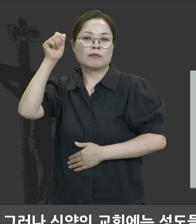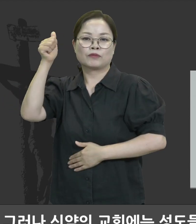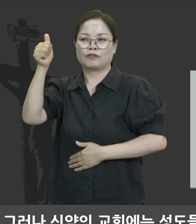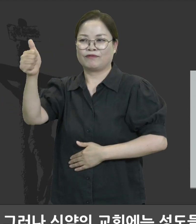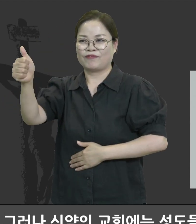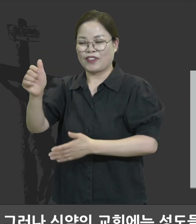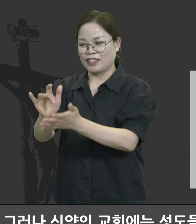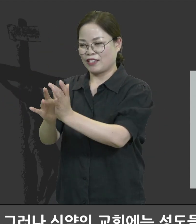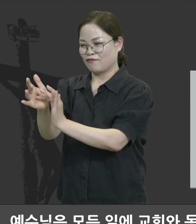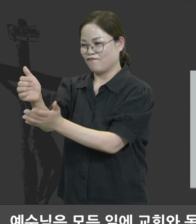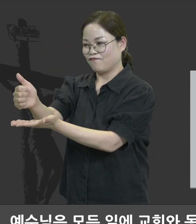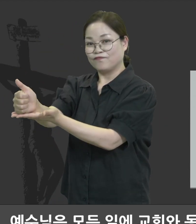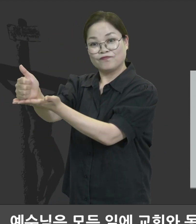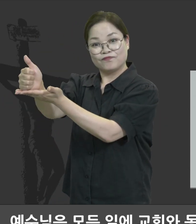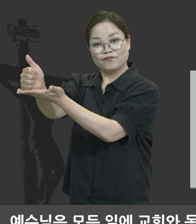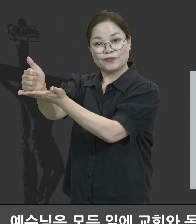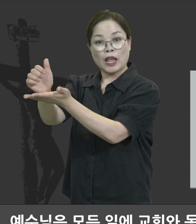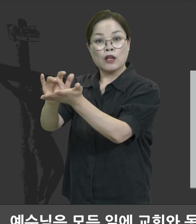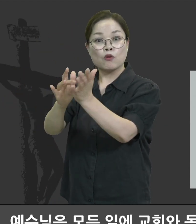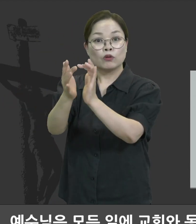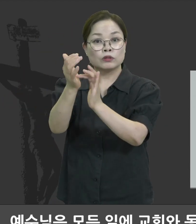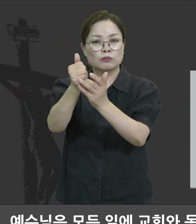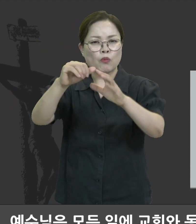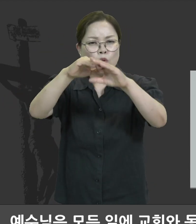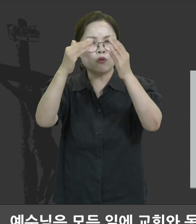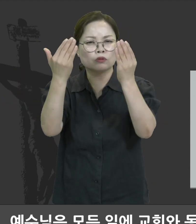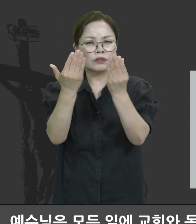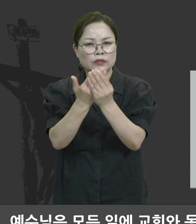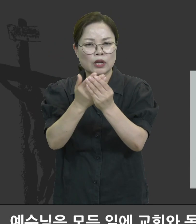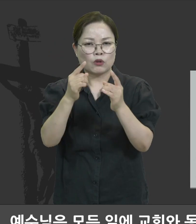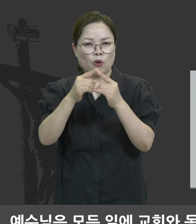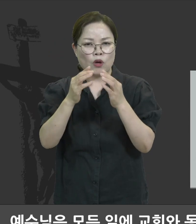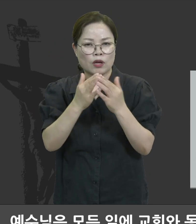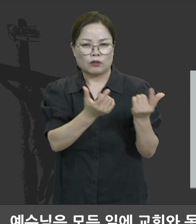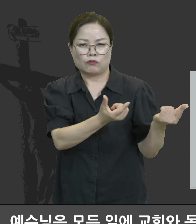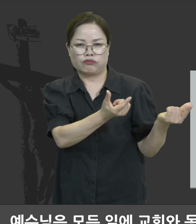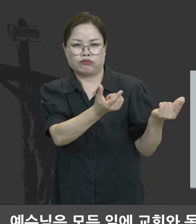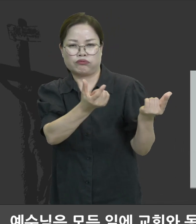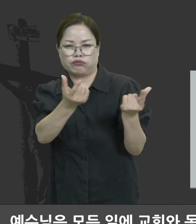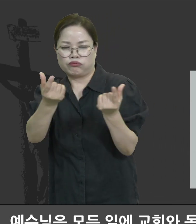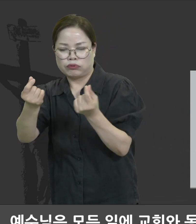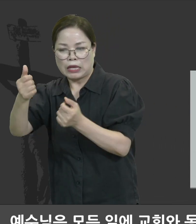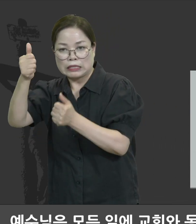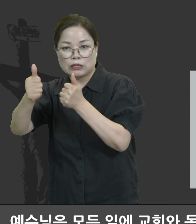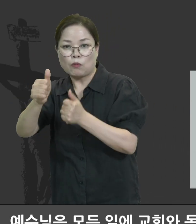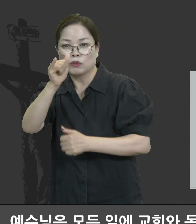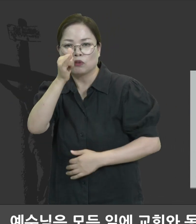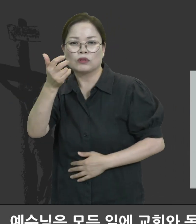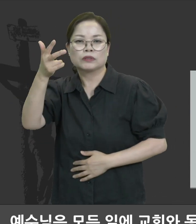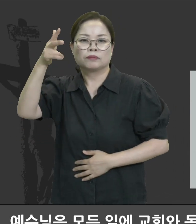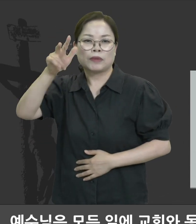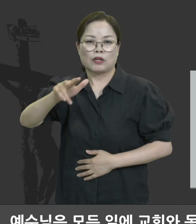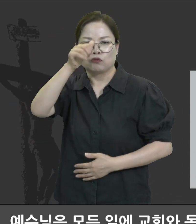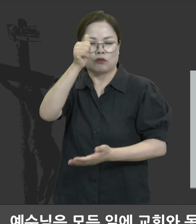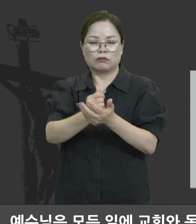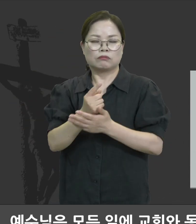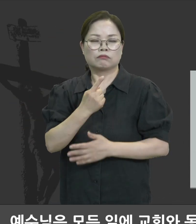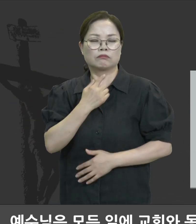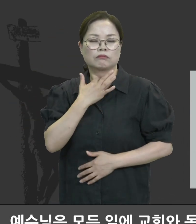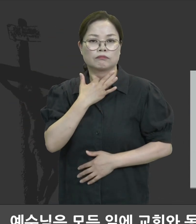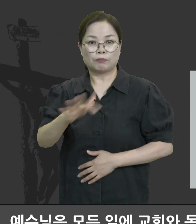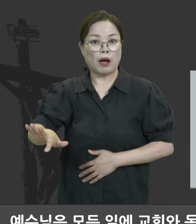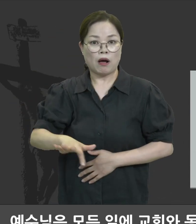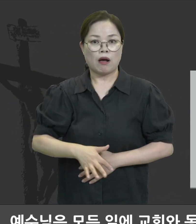예수님이 계십니다. 예수님은 모든 일에 교회와 동일하게 시험받으셨지만 죄를 짓지